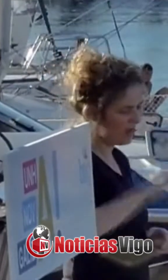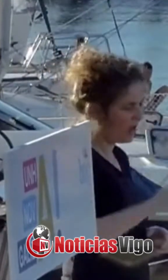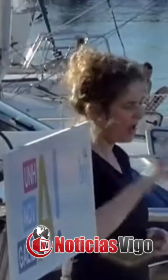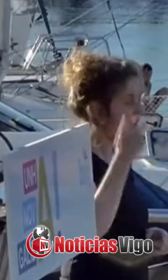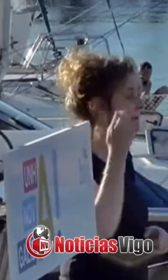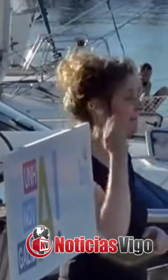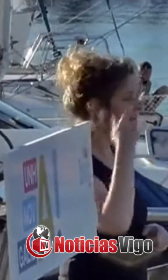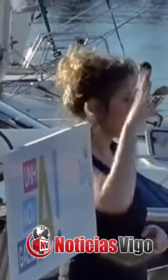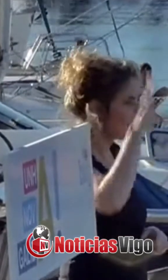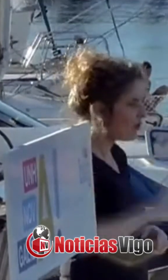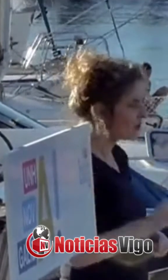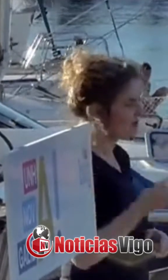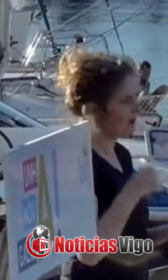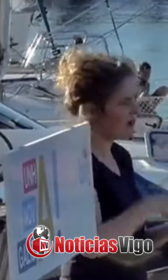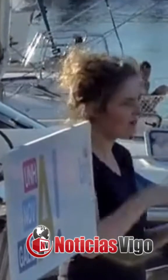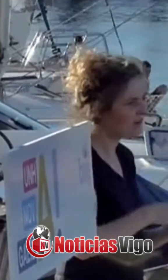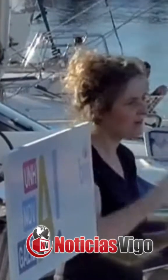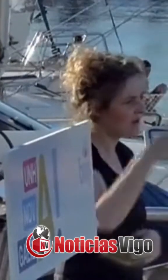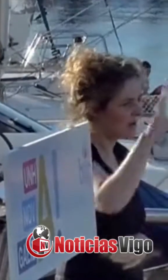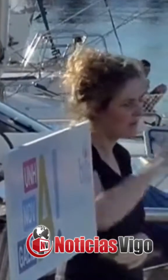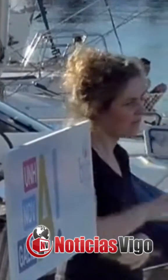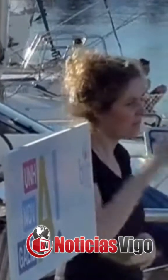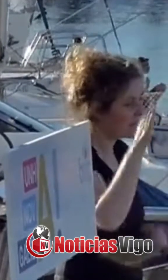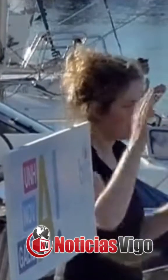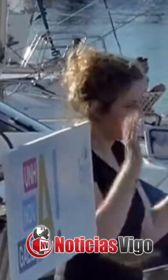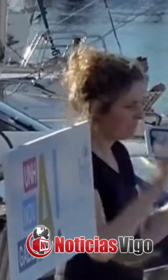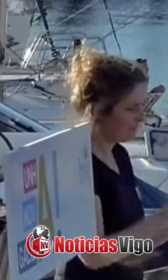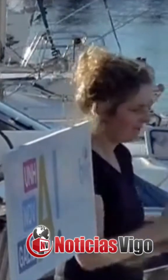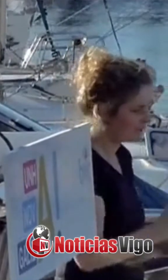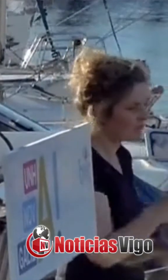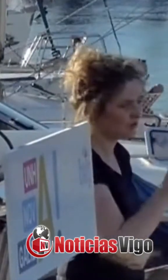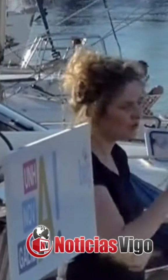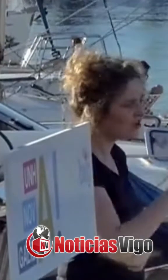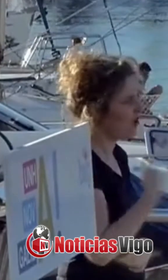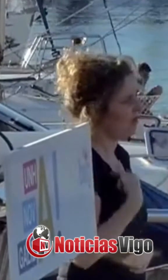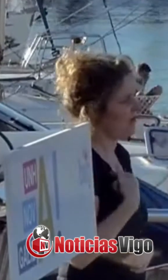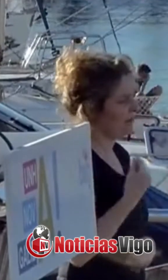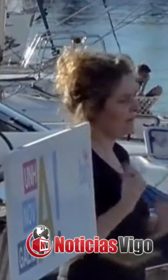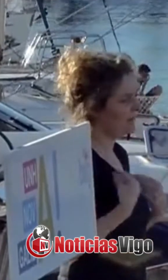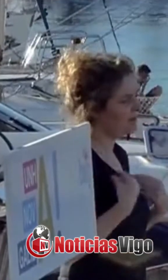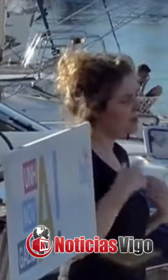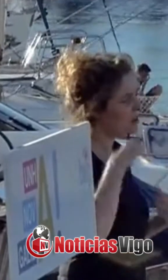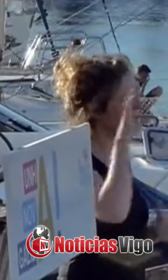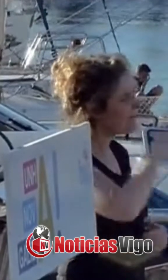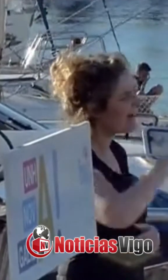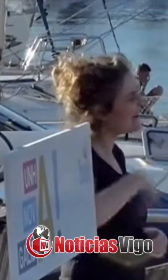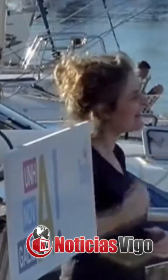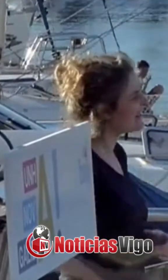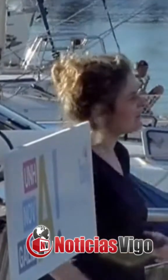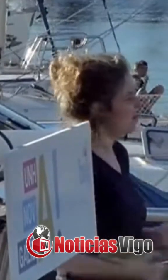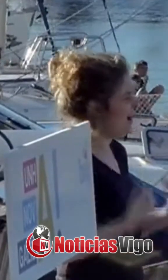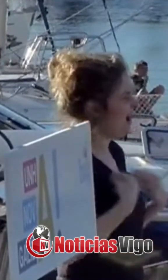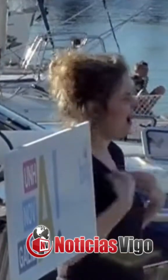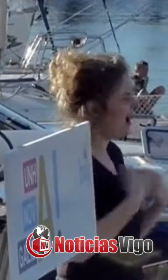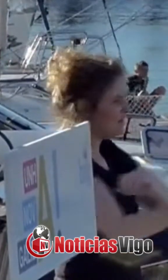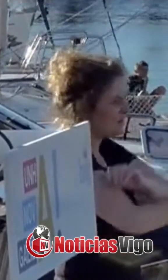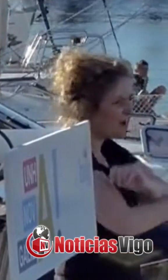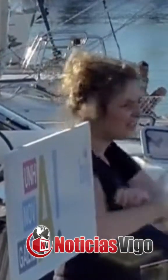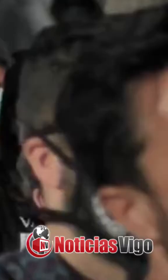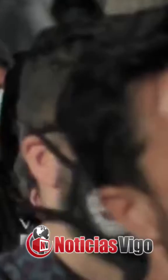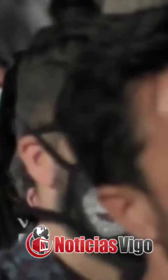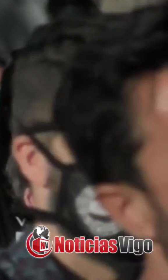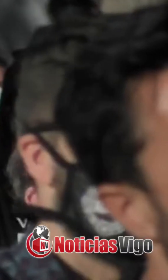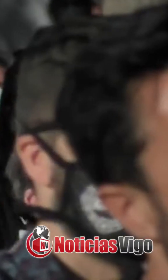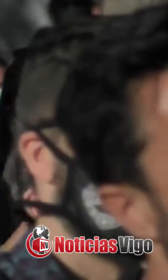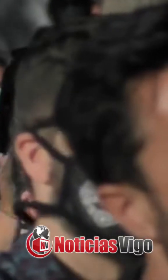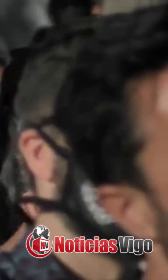pensións, de baixas reivindicacións, para deixar de vivir a vida pobre dun país rico, e estamos vivindo a vida pobre dun